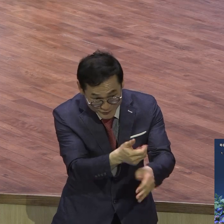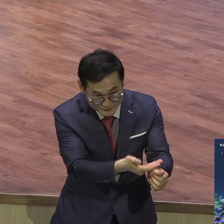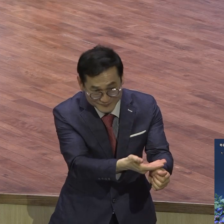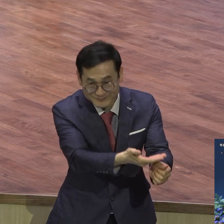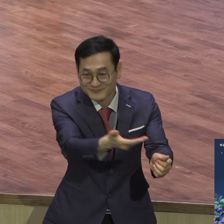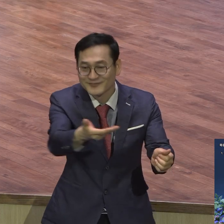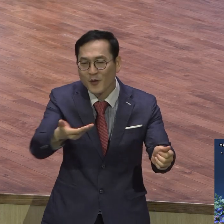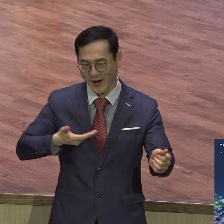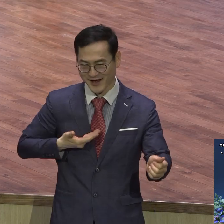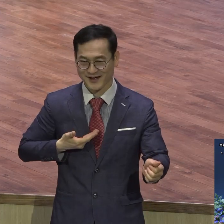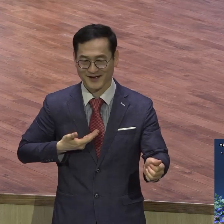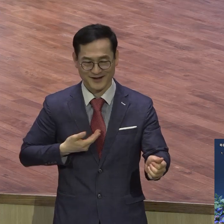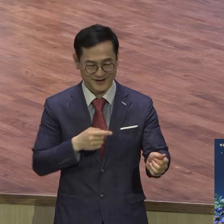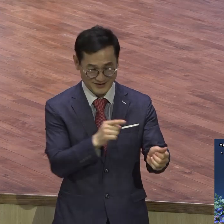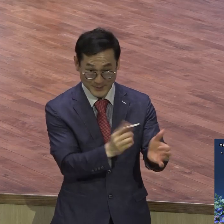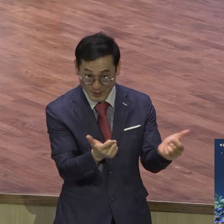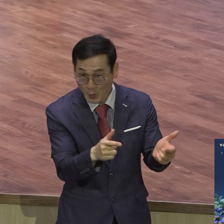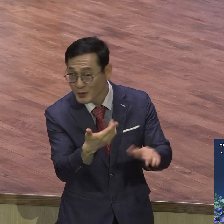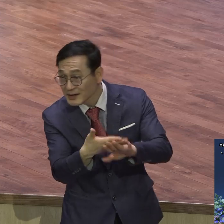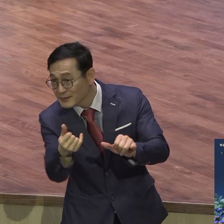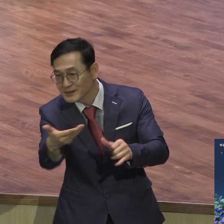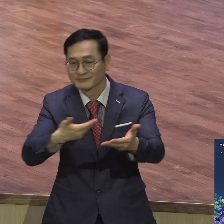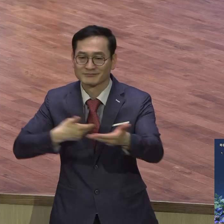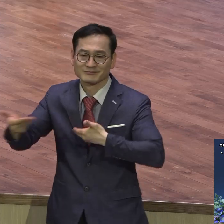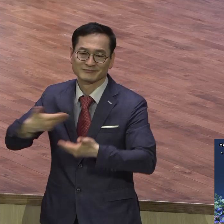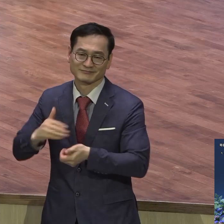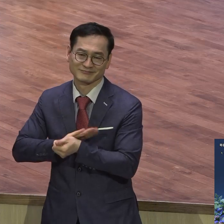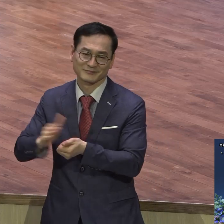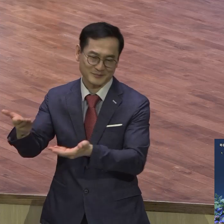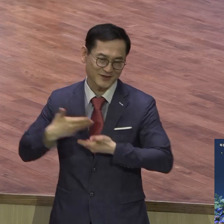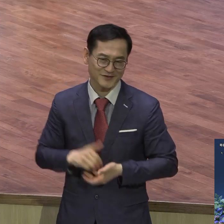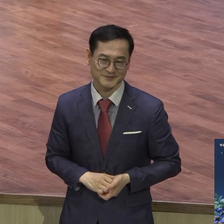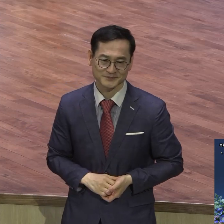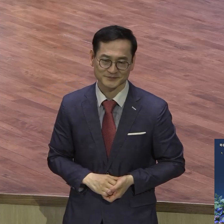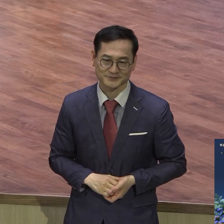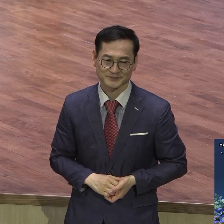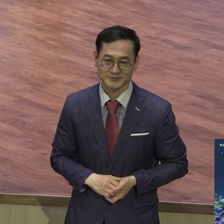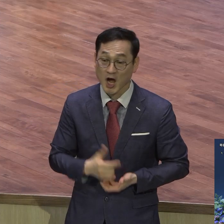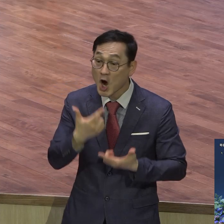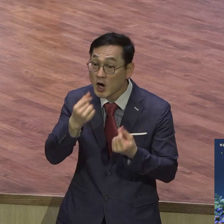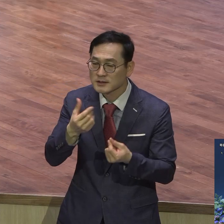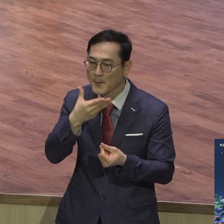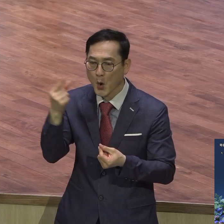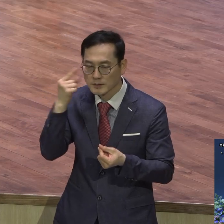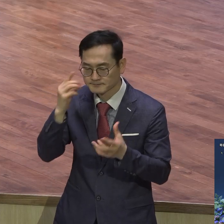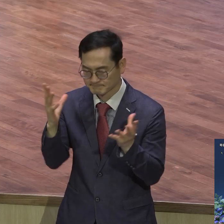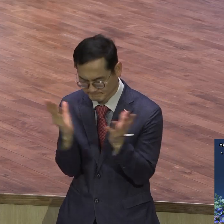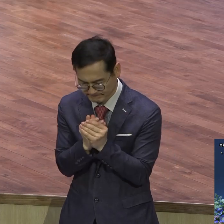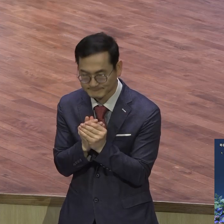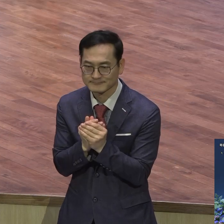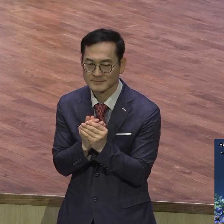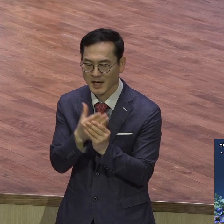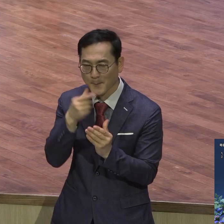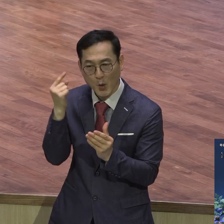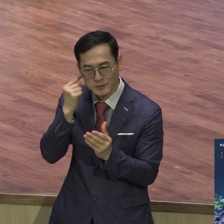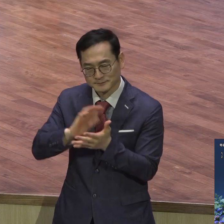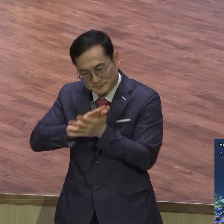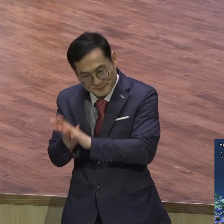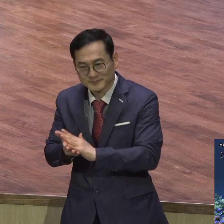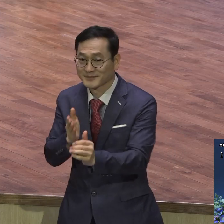모든 성도들. 이런 영적 상생의 삶을 사는 완전 복음처질되길 바랍니다. 두 번째로